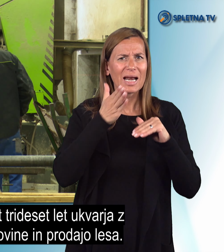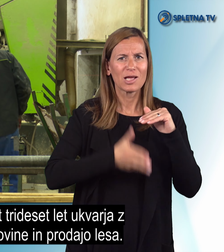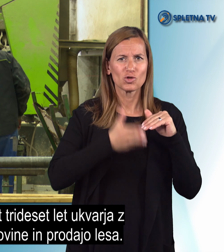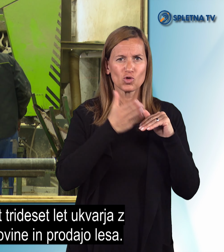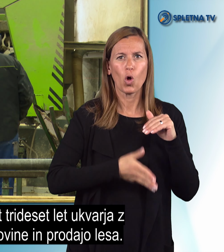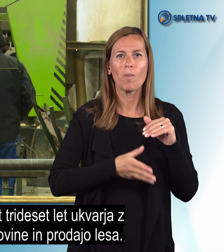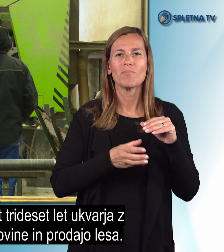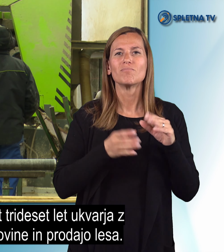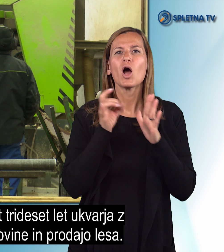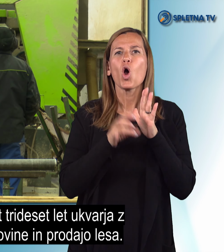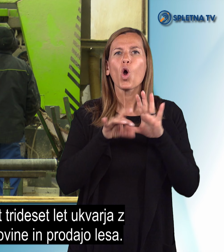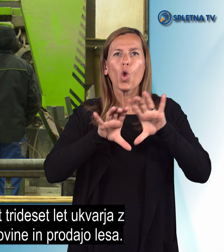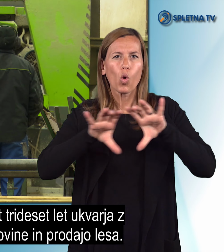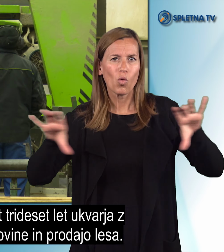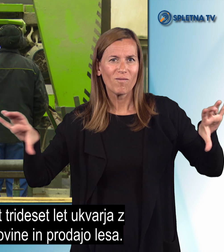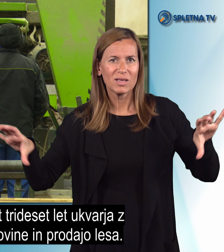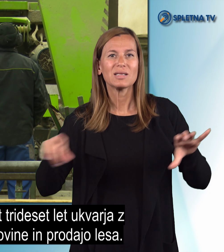in prodajo lesa.